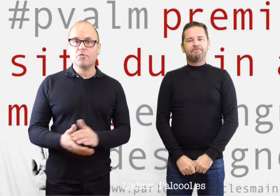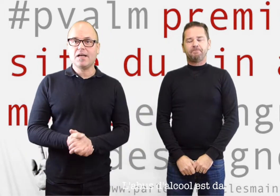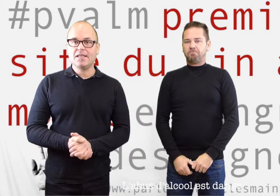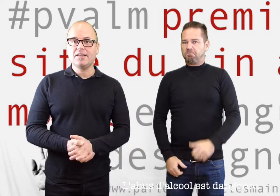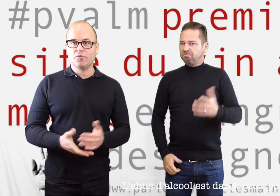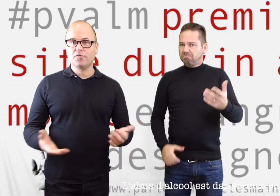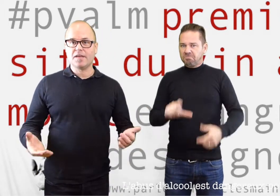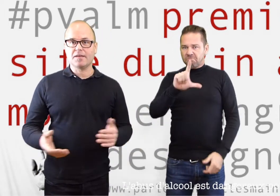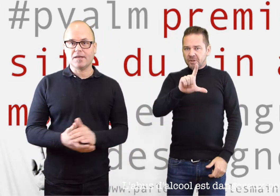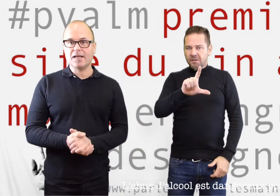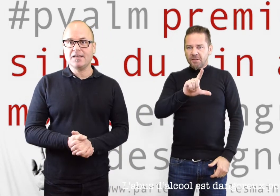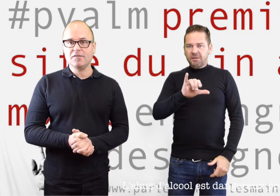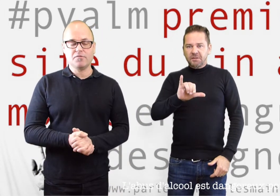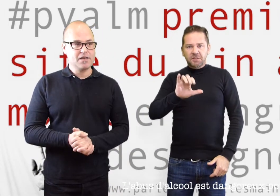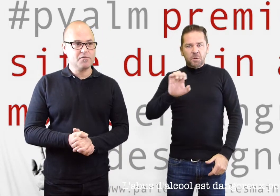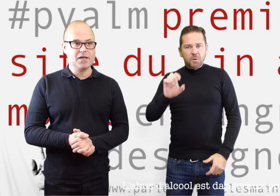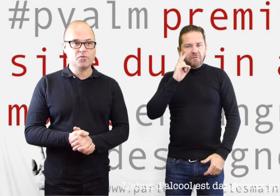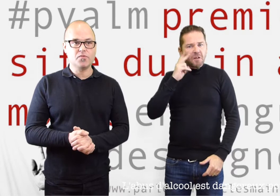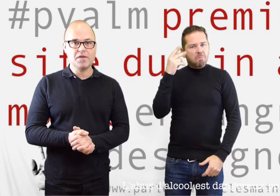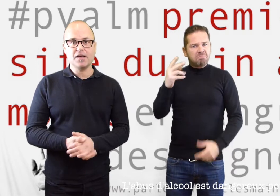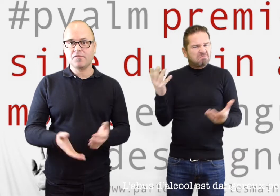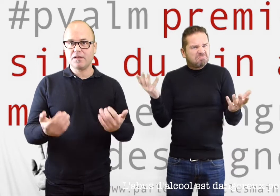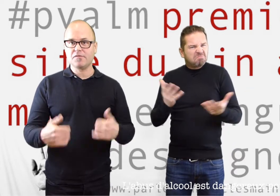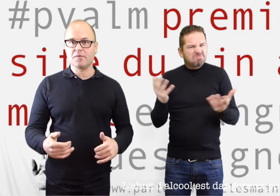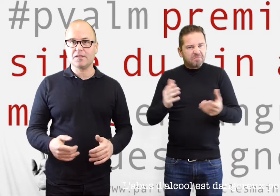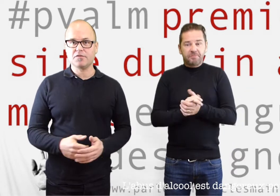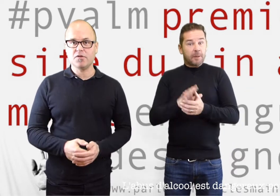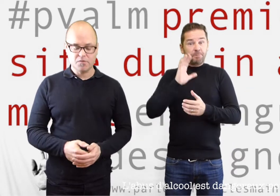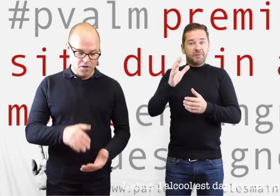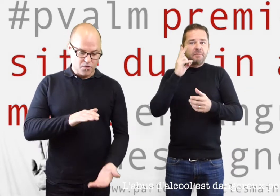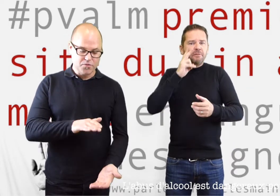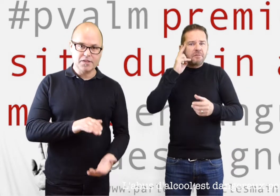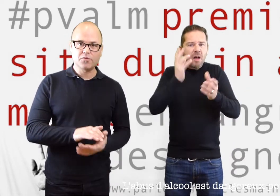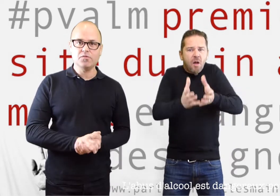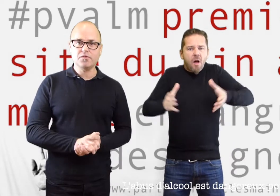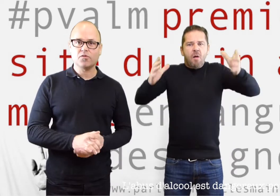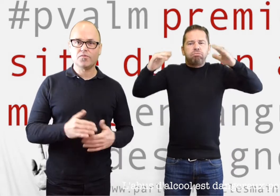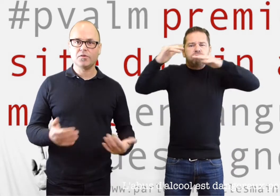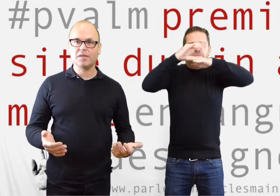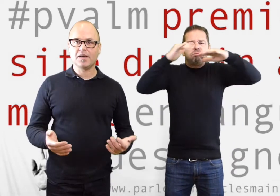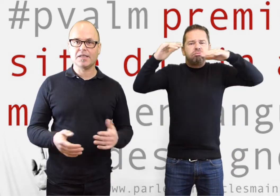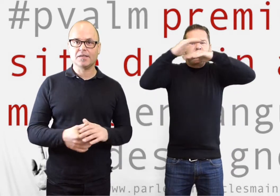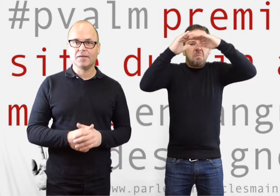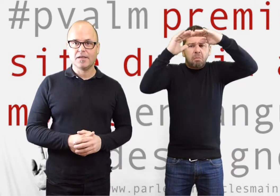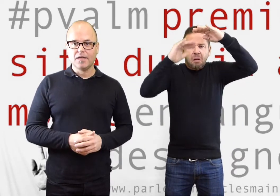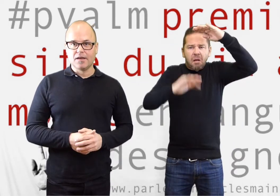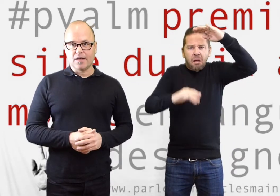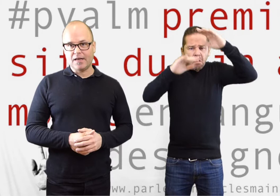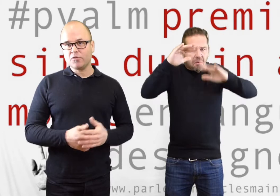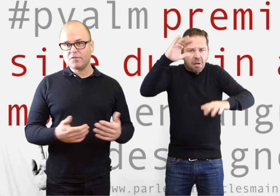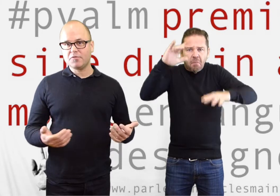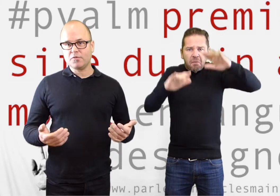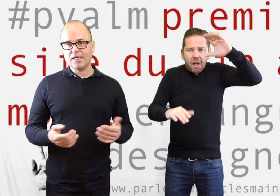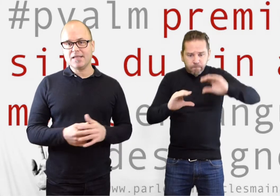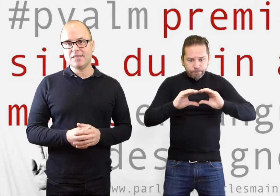D'abord, c'est quoi la lie de vin? La lie de vin, on va la trouver en fin de fermentation, au fond des cuves, au fond des barriques.